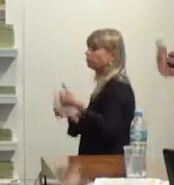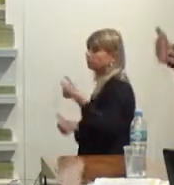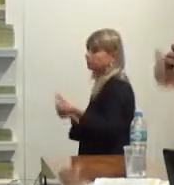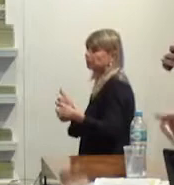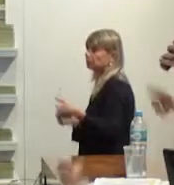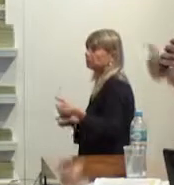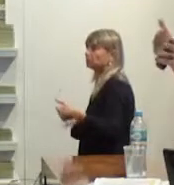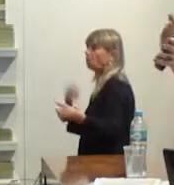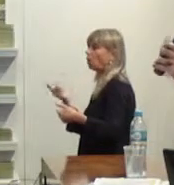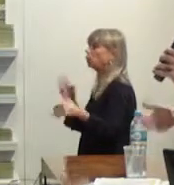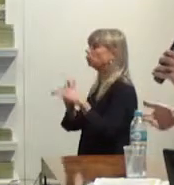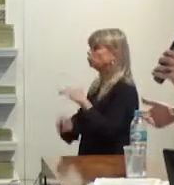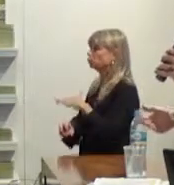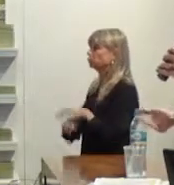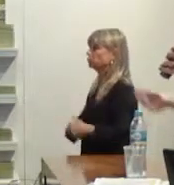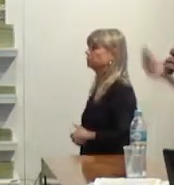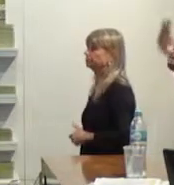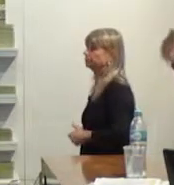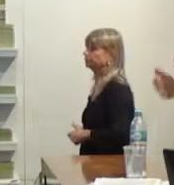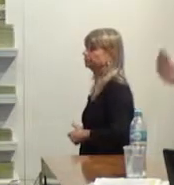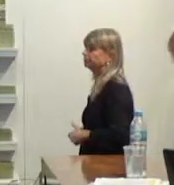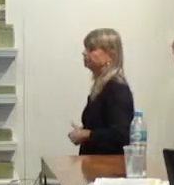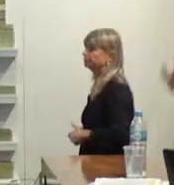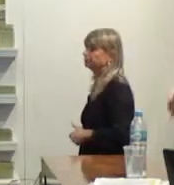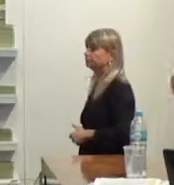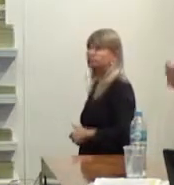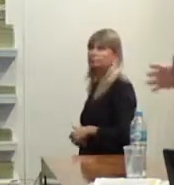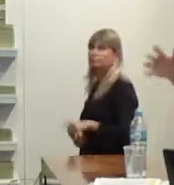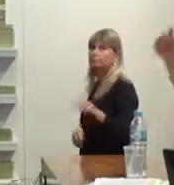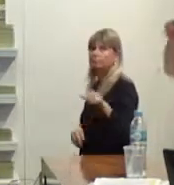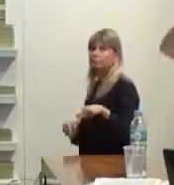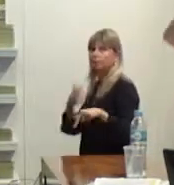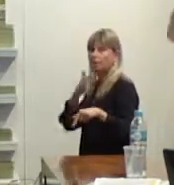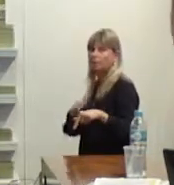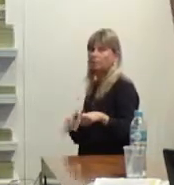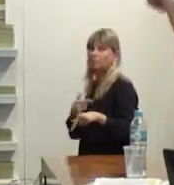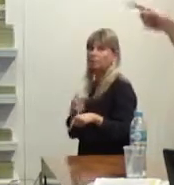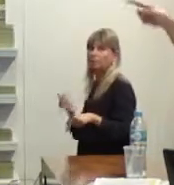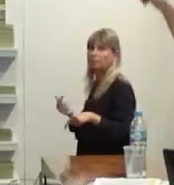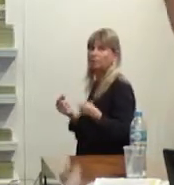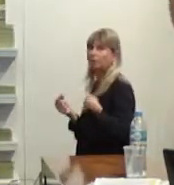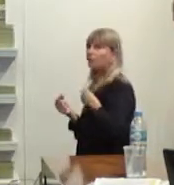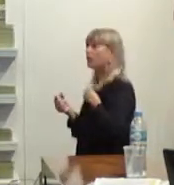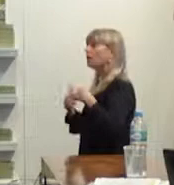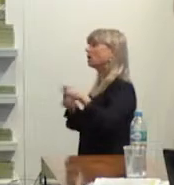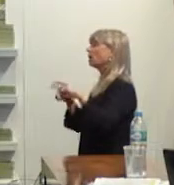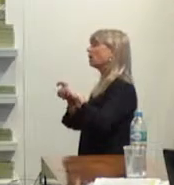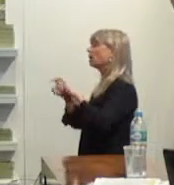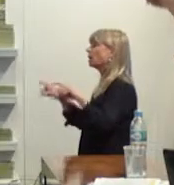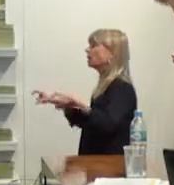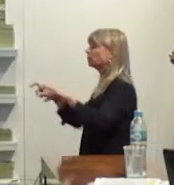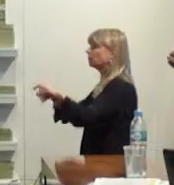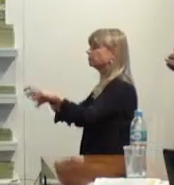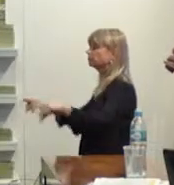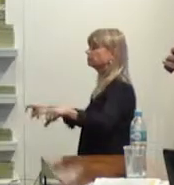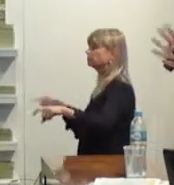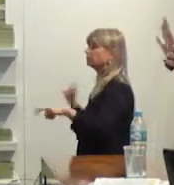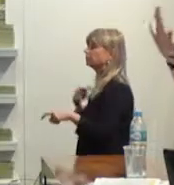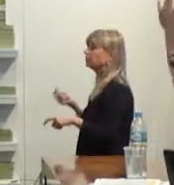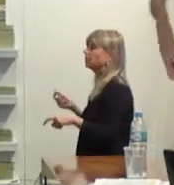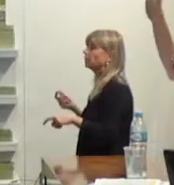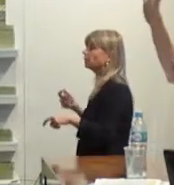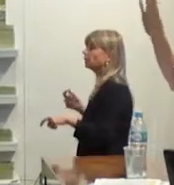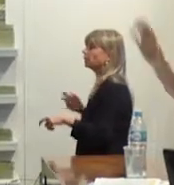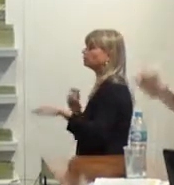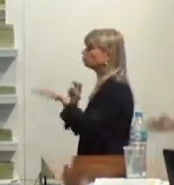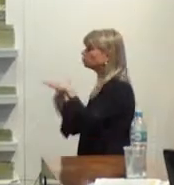con las líneas de subte. Nosotros entendemos que los metrobuses, en todo caso, tienen que ser transversales